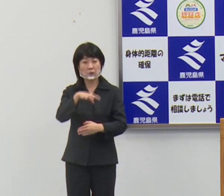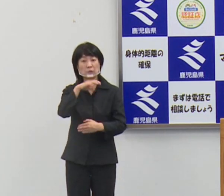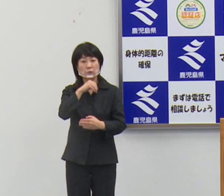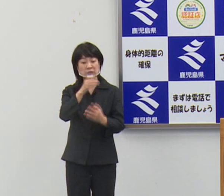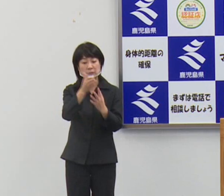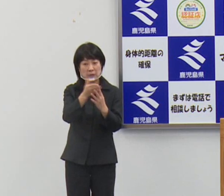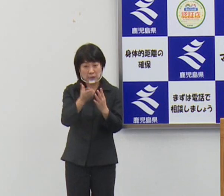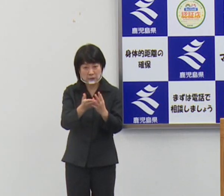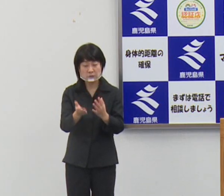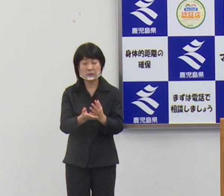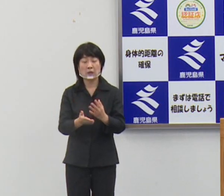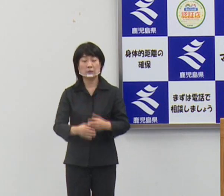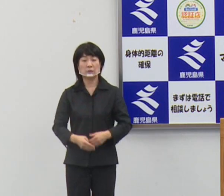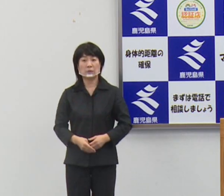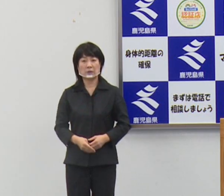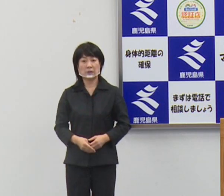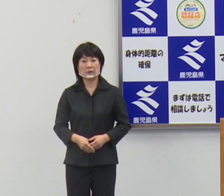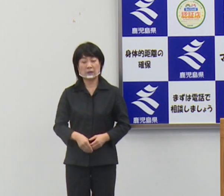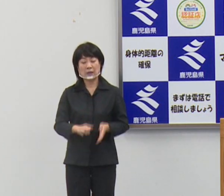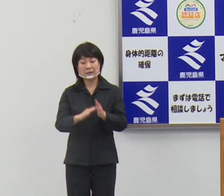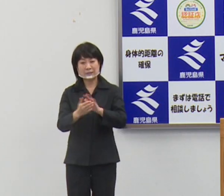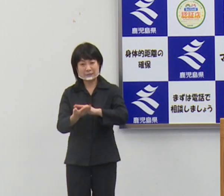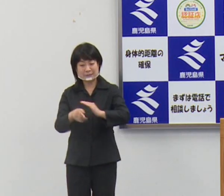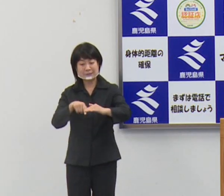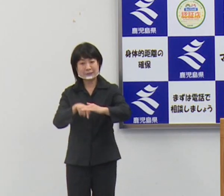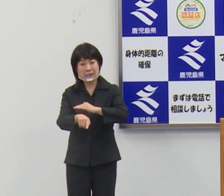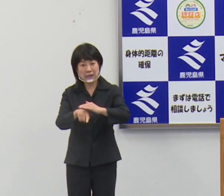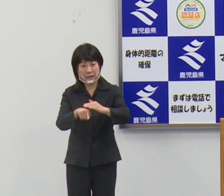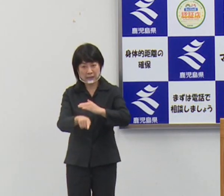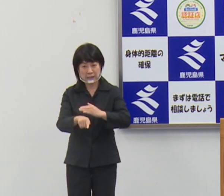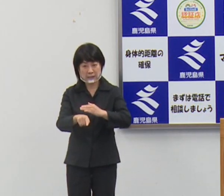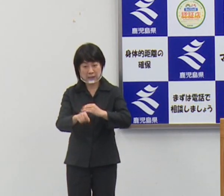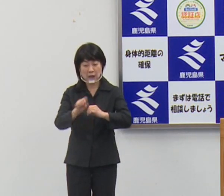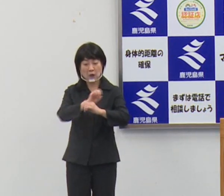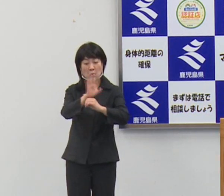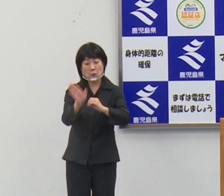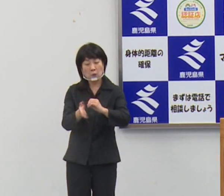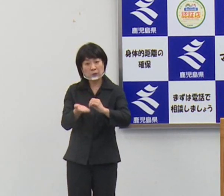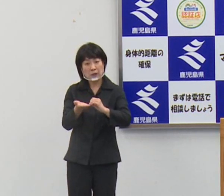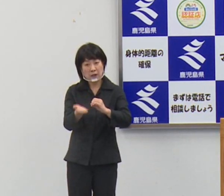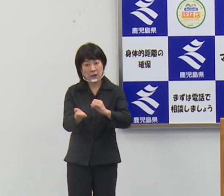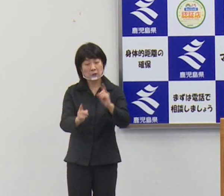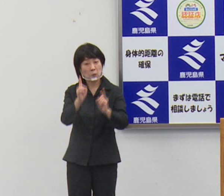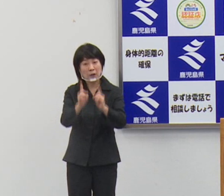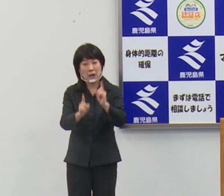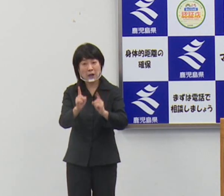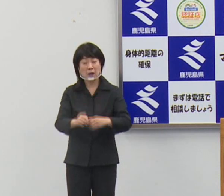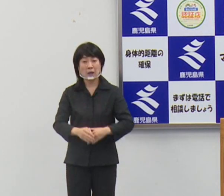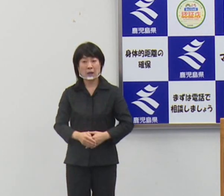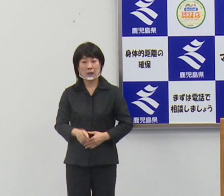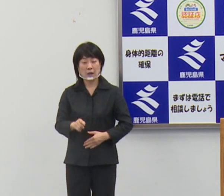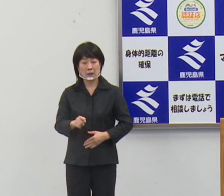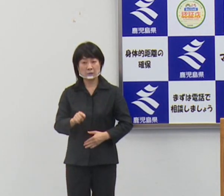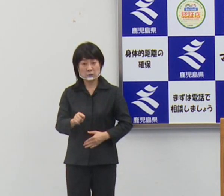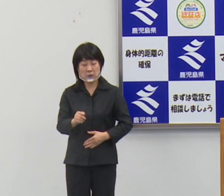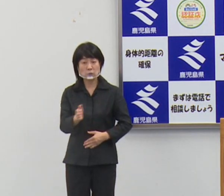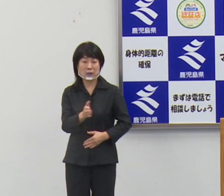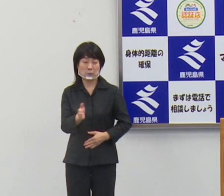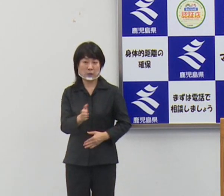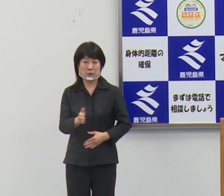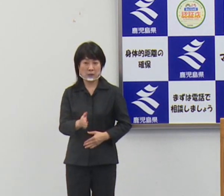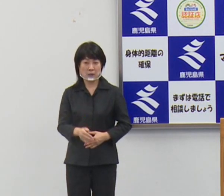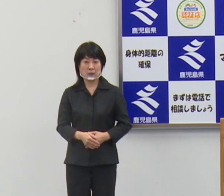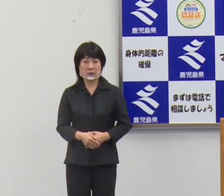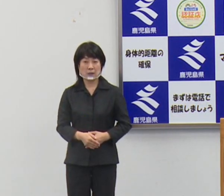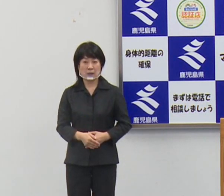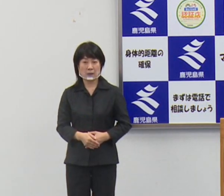別であるとか、あるいはその死因がコロナによるものなのかそうでないのかということぐらいは統